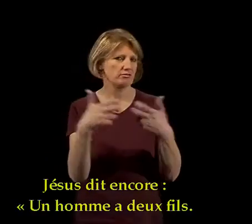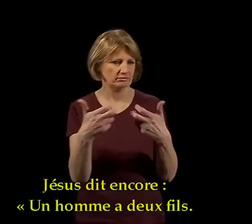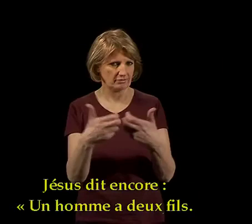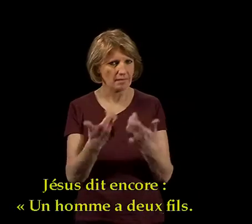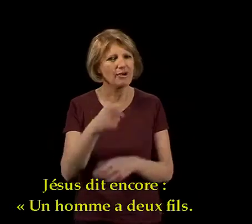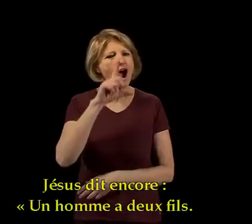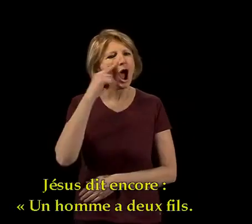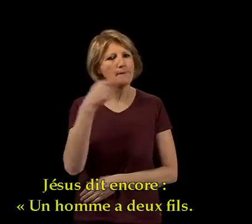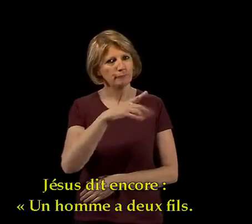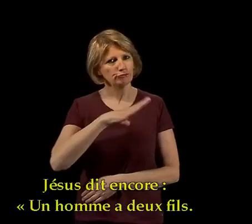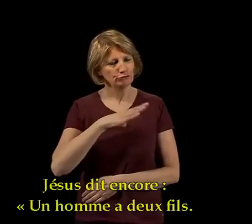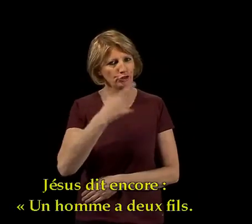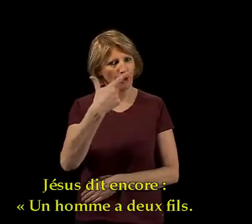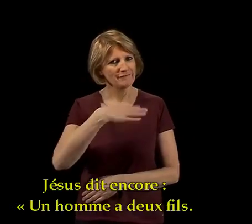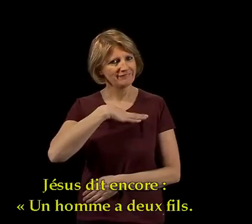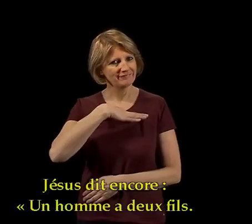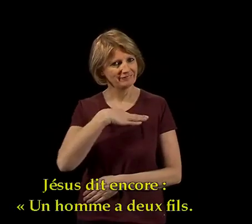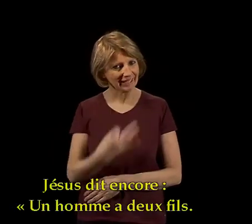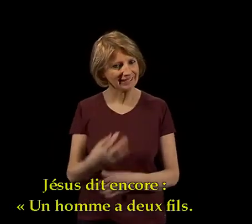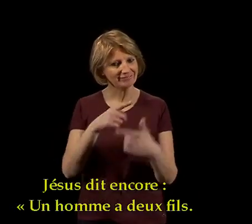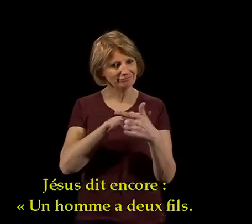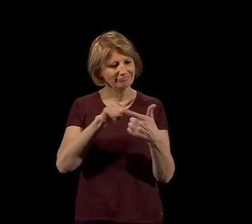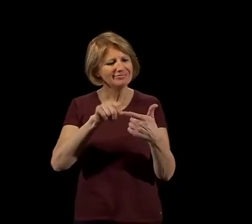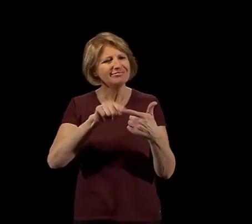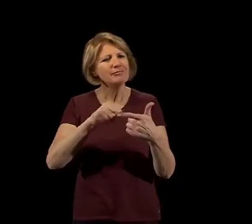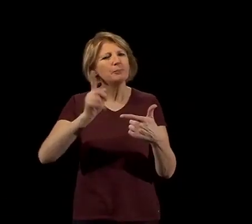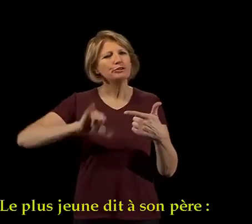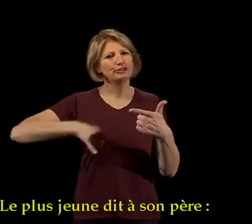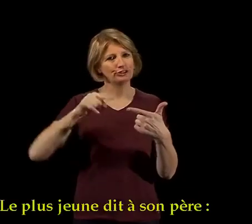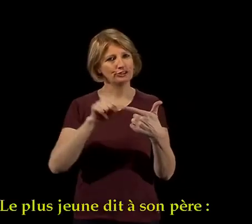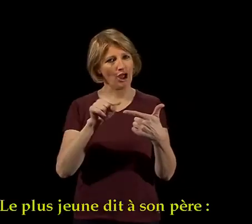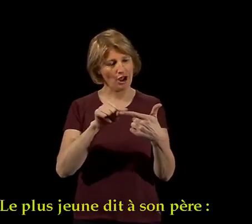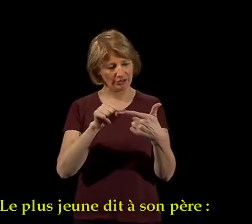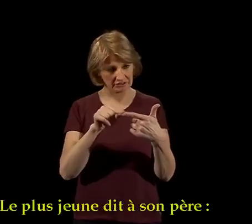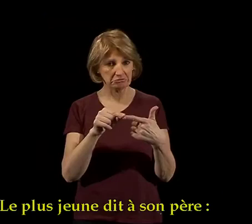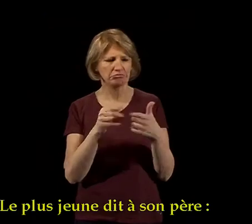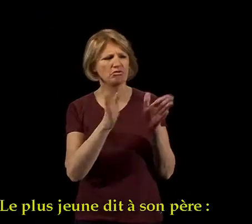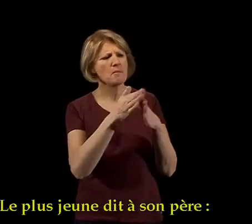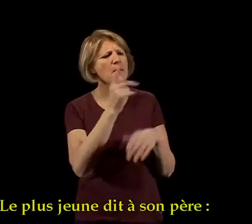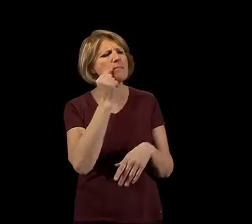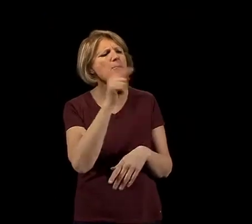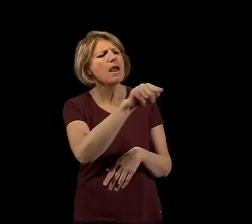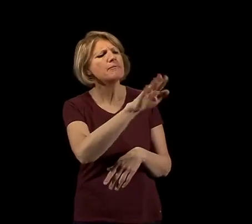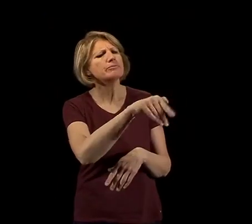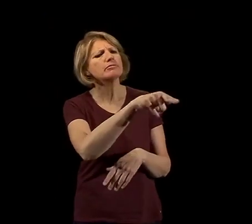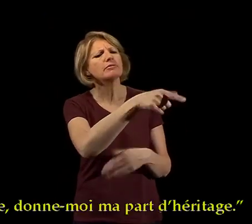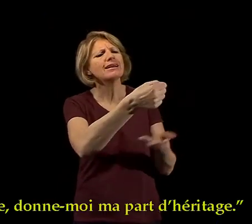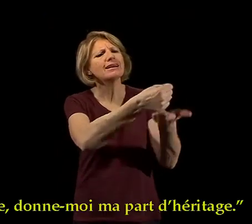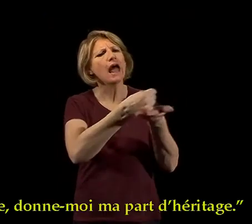Jésus dit encore, un homme a 2 fils. Le plus jeune dit à son père, « Père, donne-moi ma part